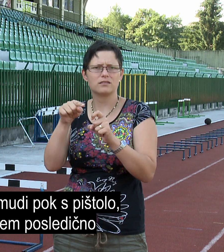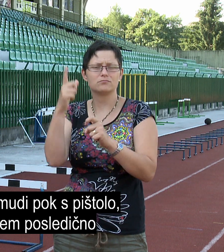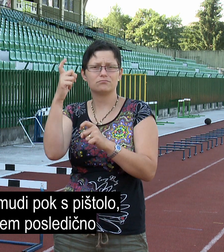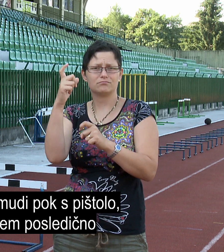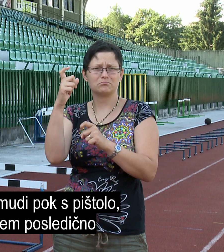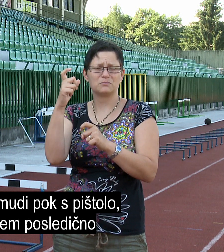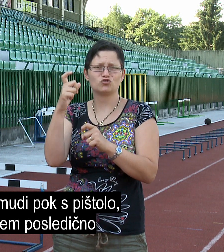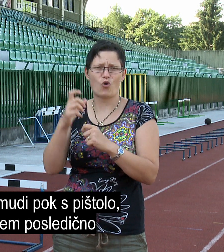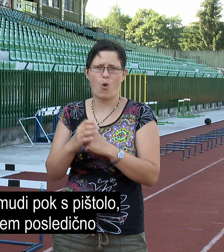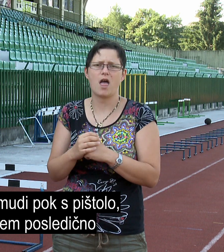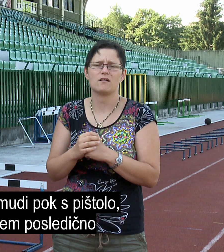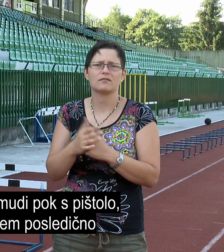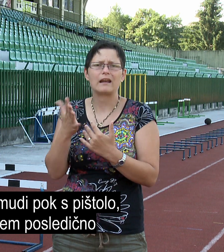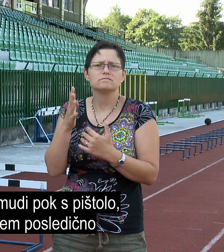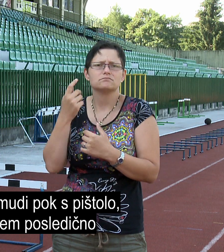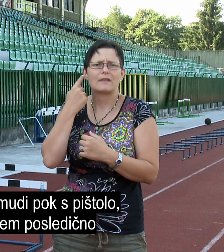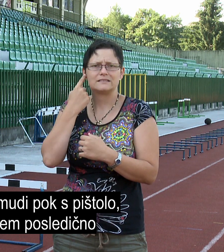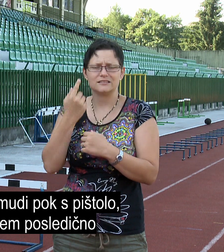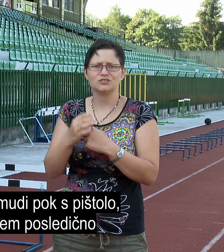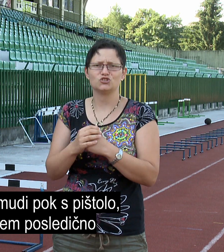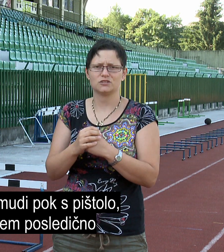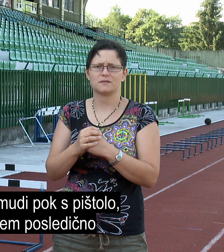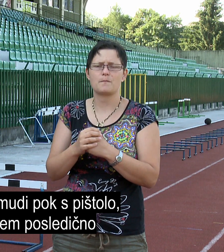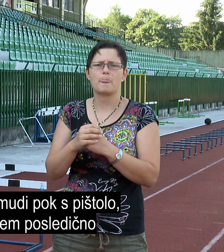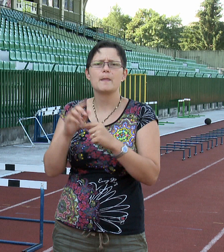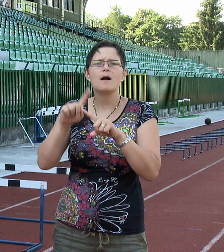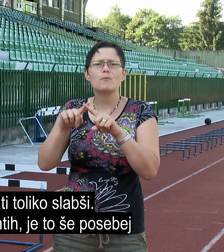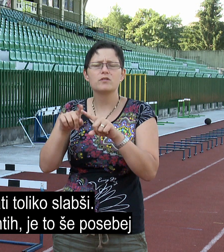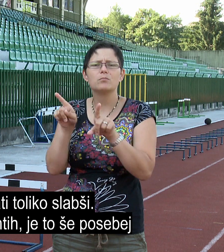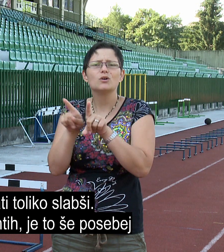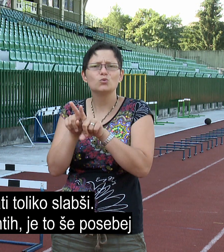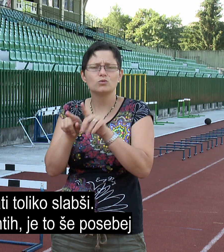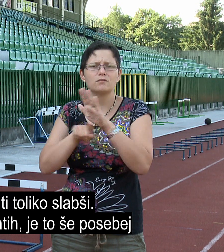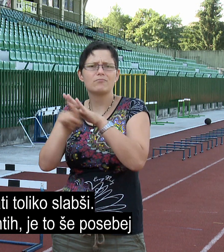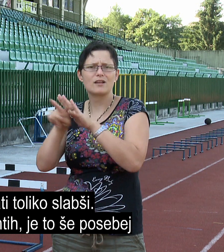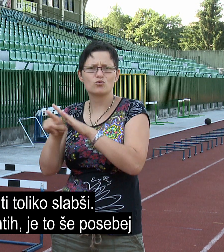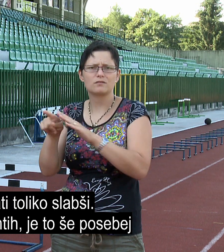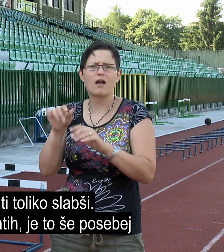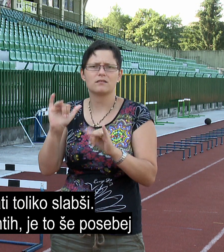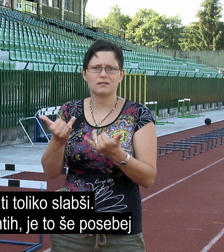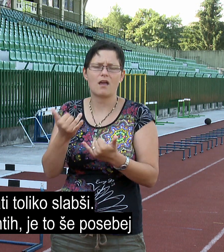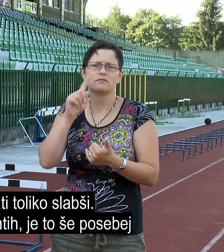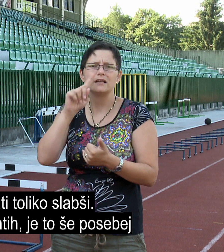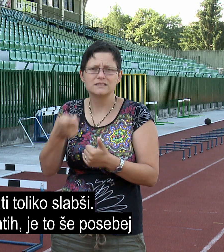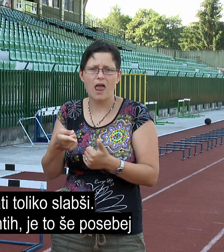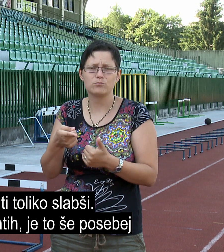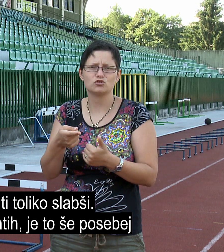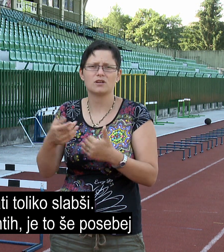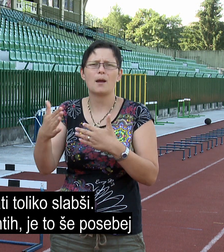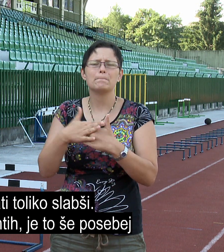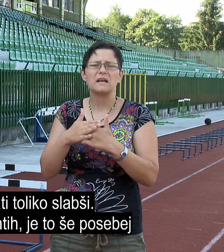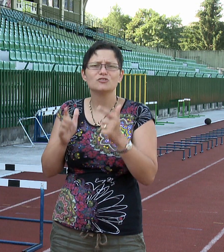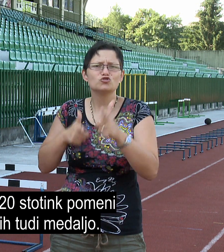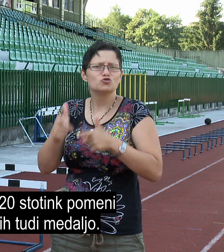poku s pištolo. Zaradi tega so potem tudi posledično rezultati toliko slabši. Pri teku, pri šprintih je